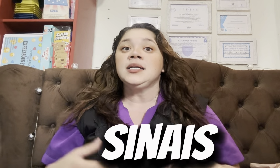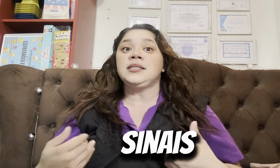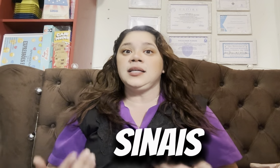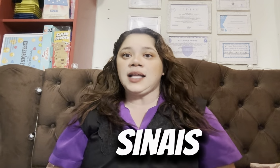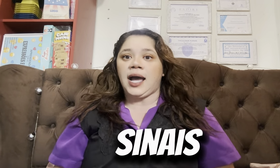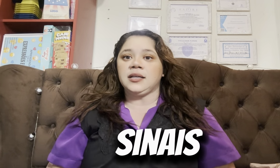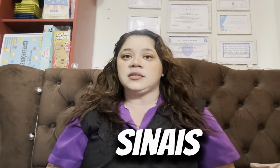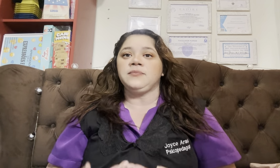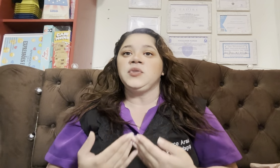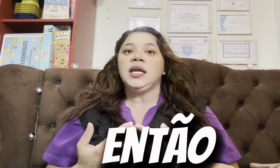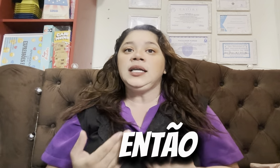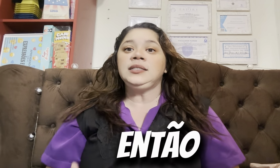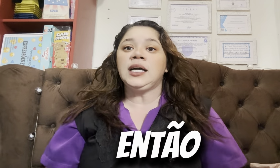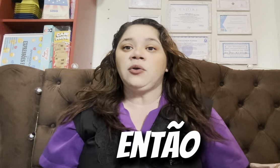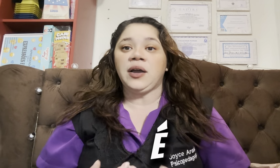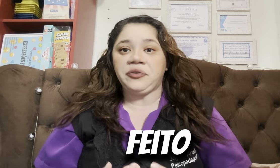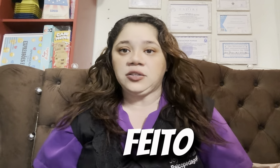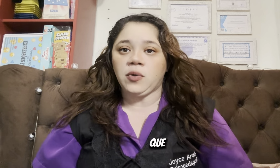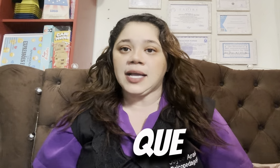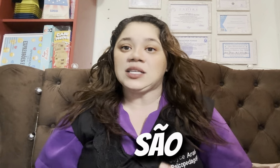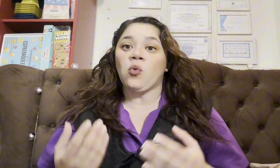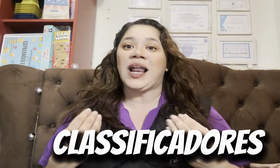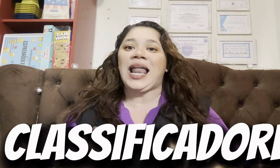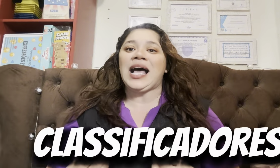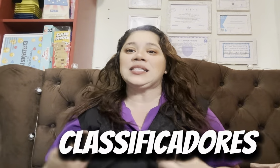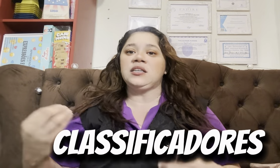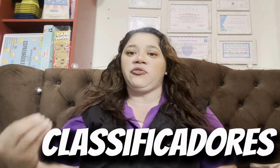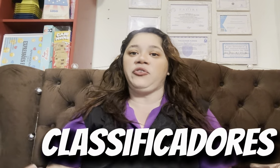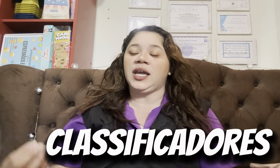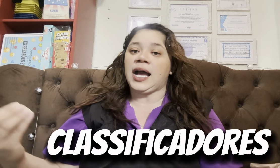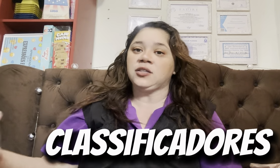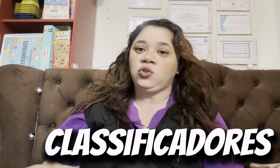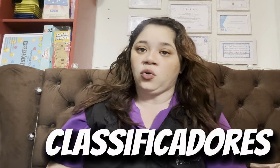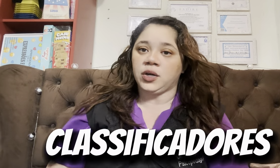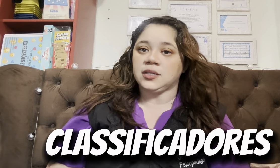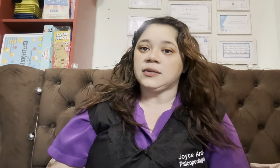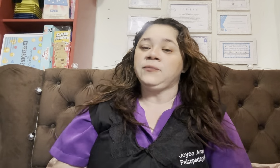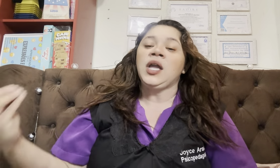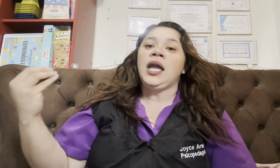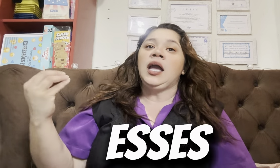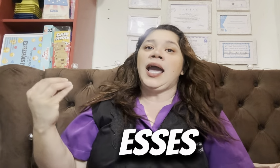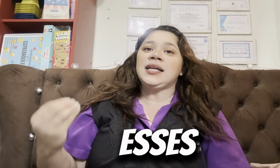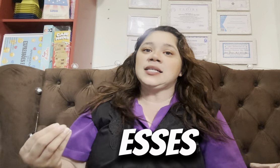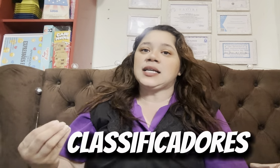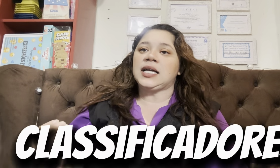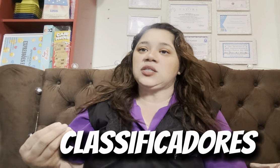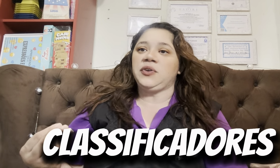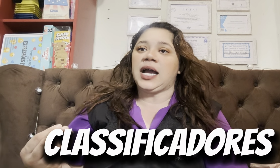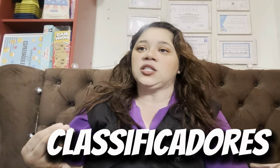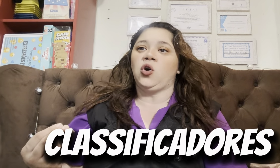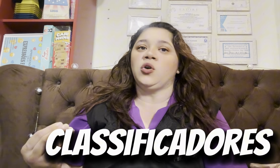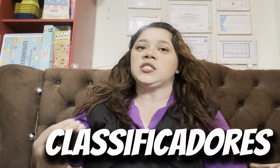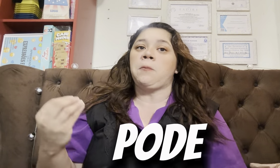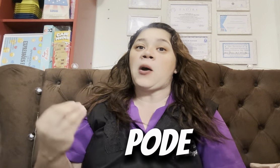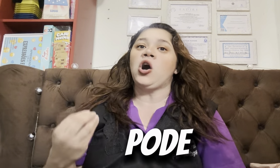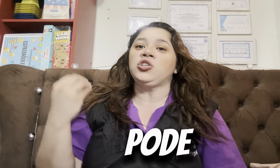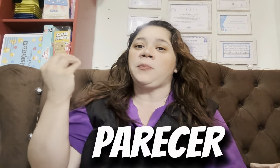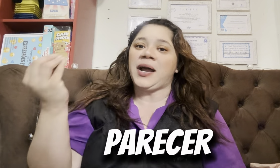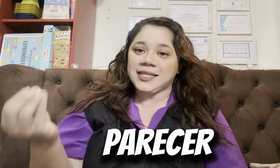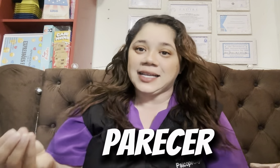sinais. Então, é feito o quê? São classificadores. Esses classificadores pode parecer